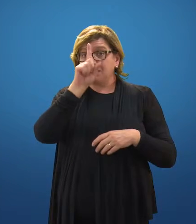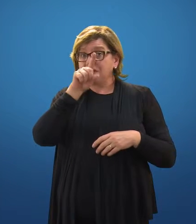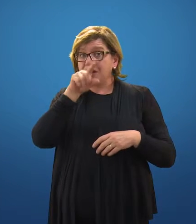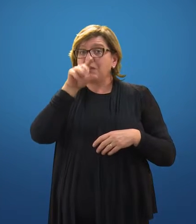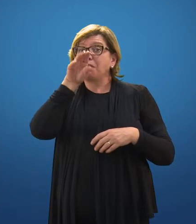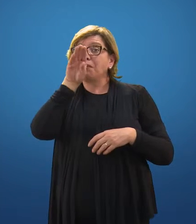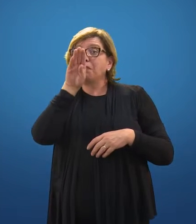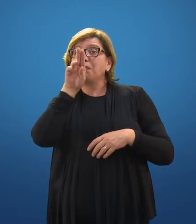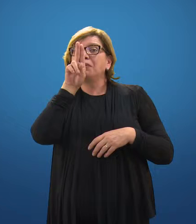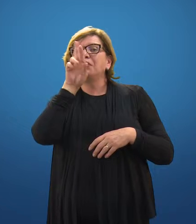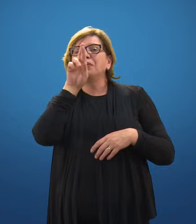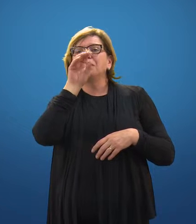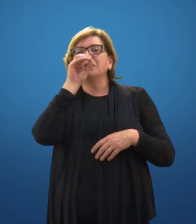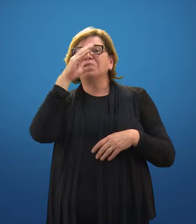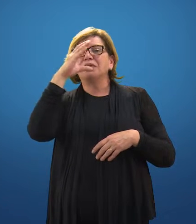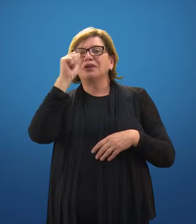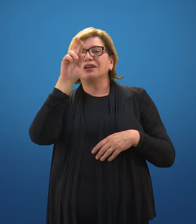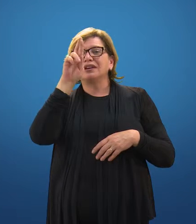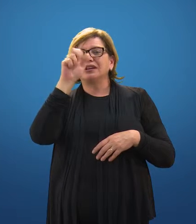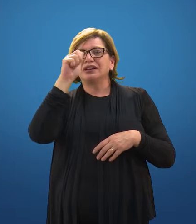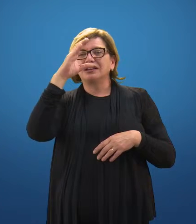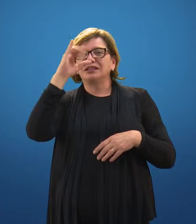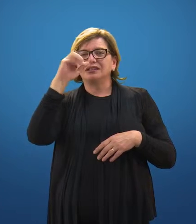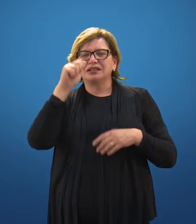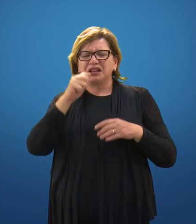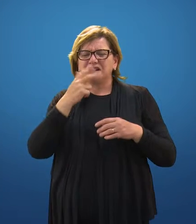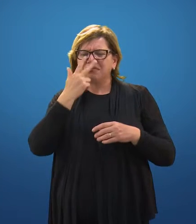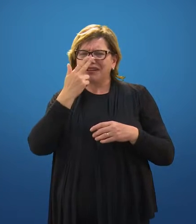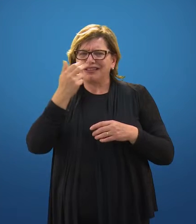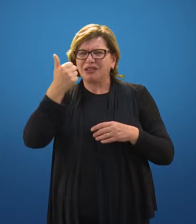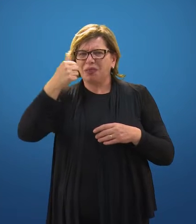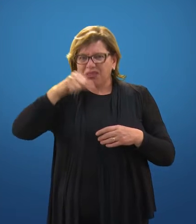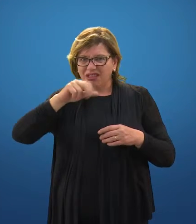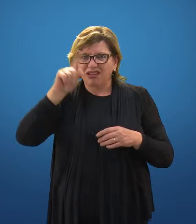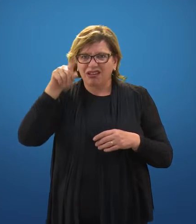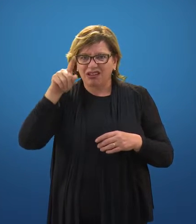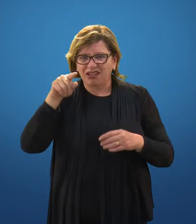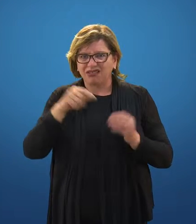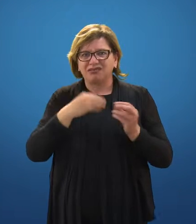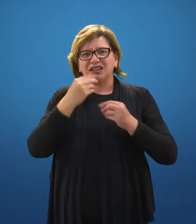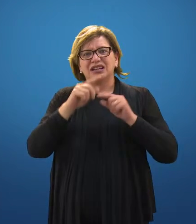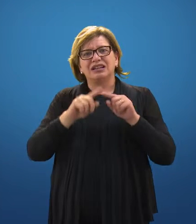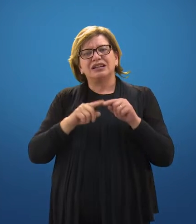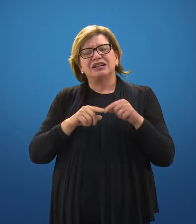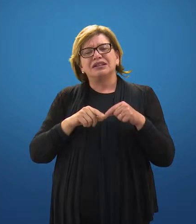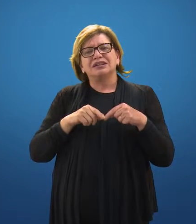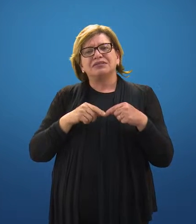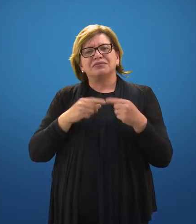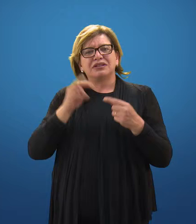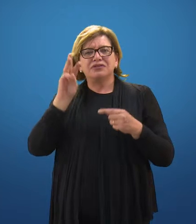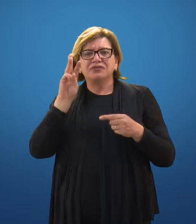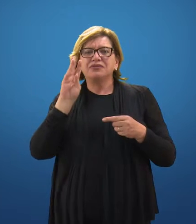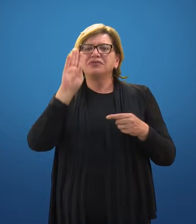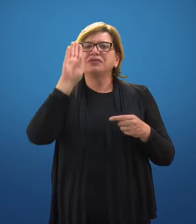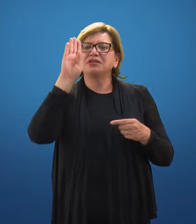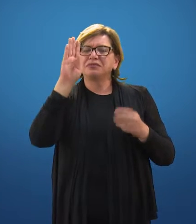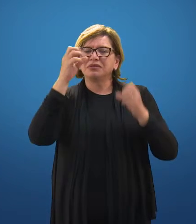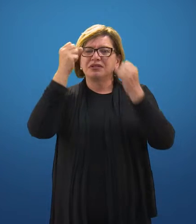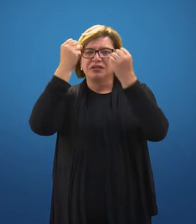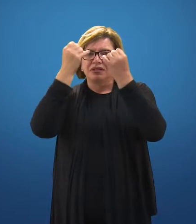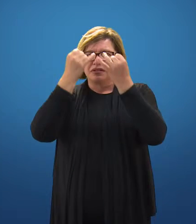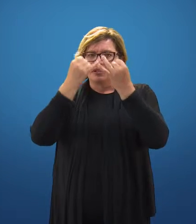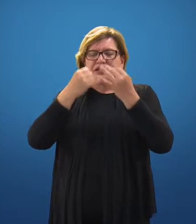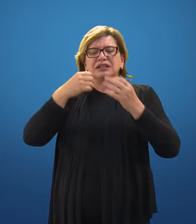muito burocrático. A gente geralmente atribui um valor negativo, né, à burocracia. Weber, ele diz